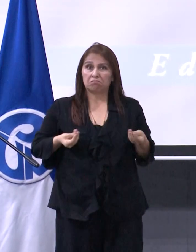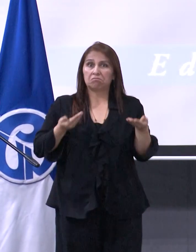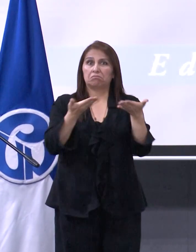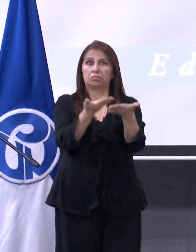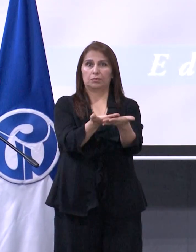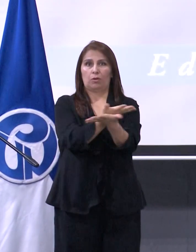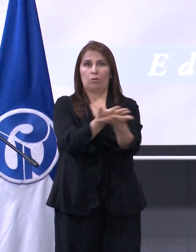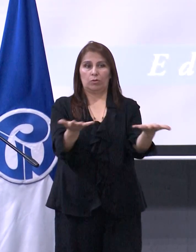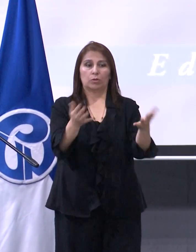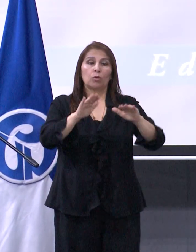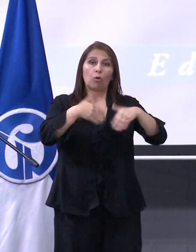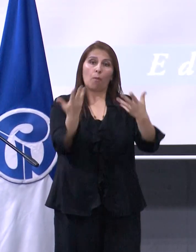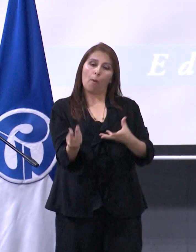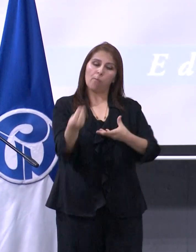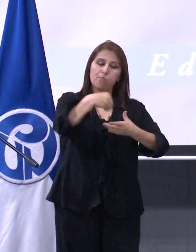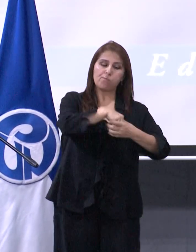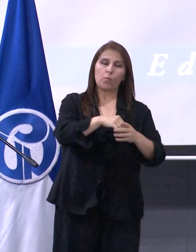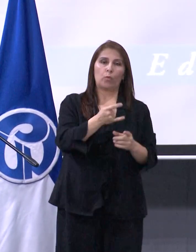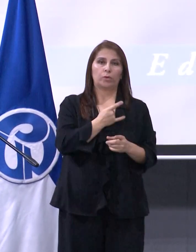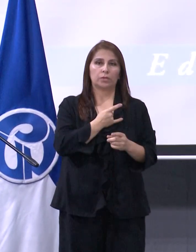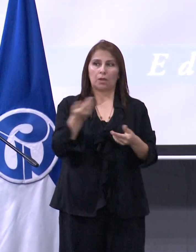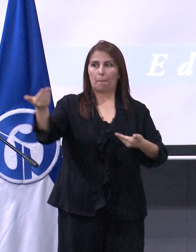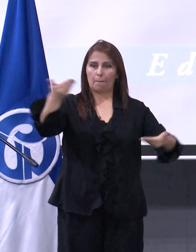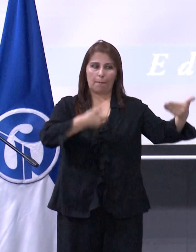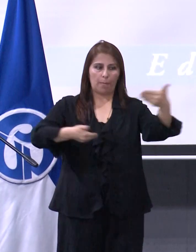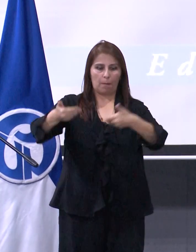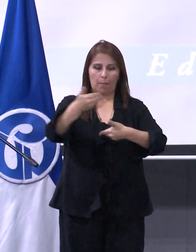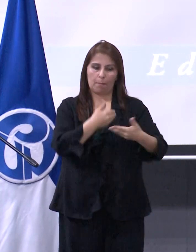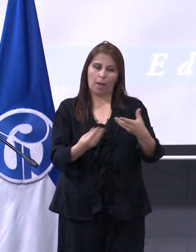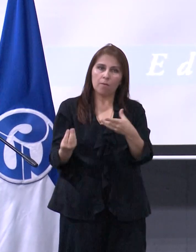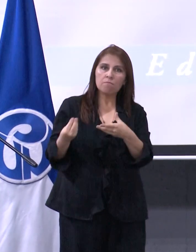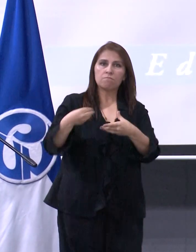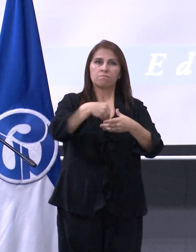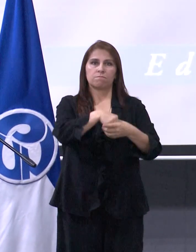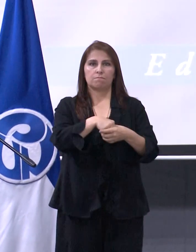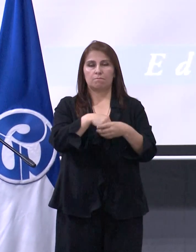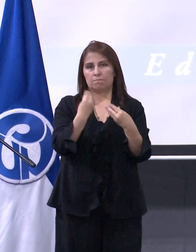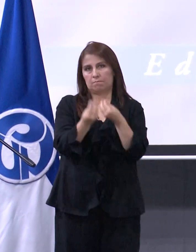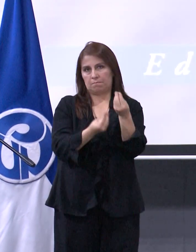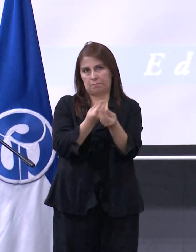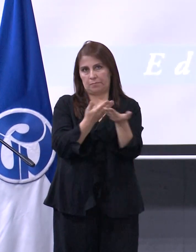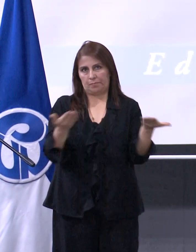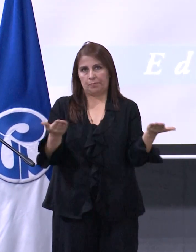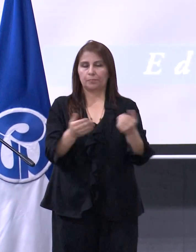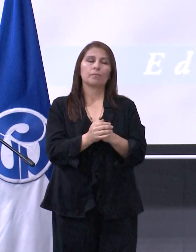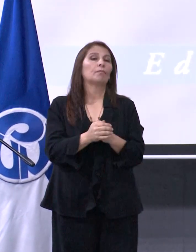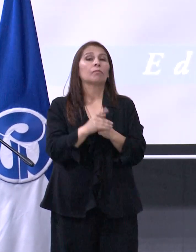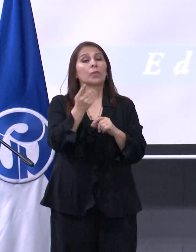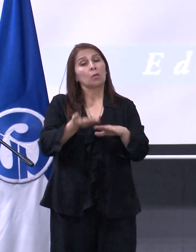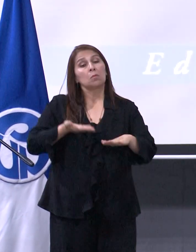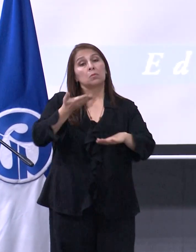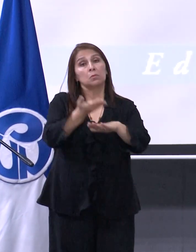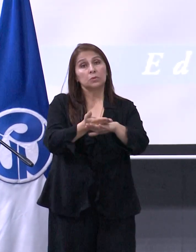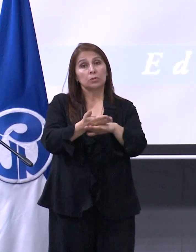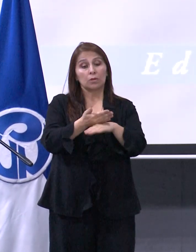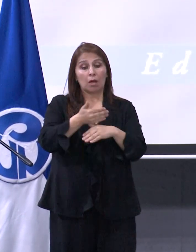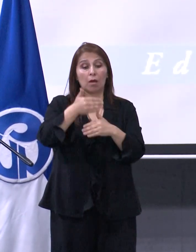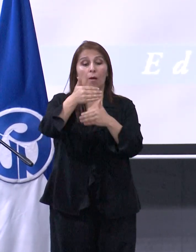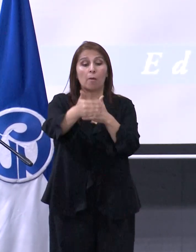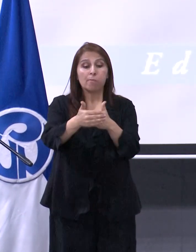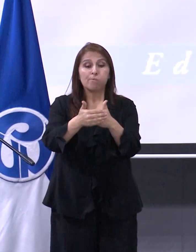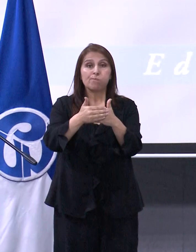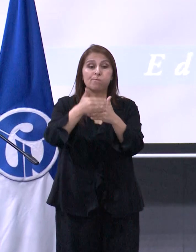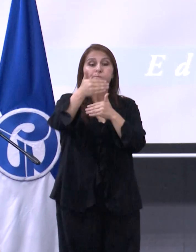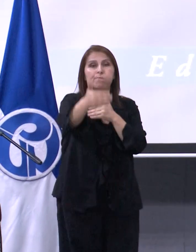potencian estos aportes entonces es una apuesta a mediano plazo a largo plazo que